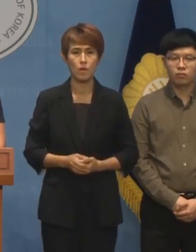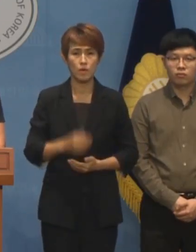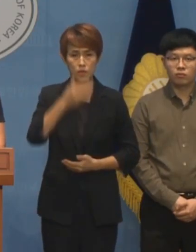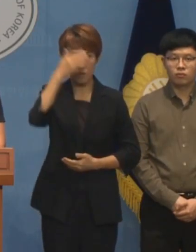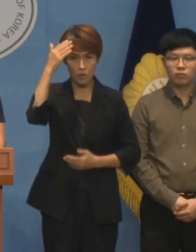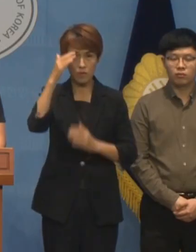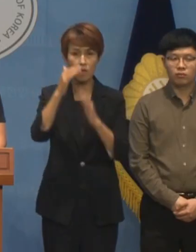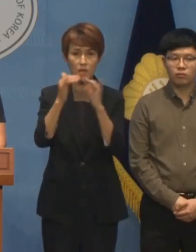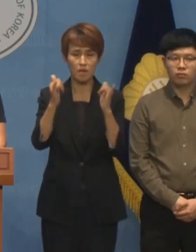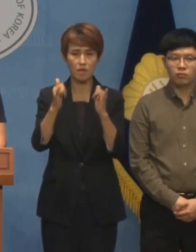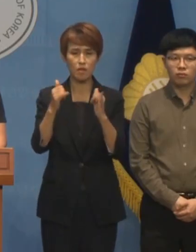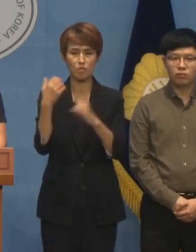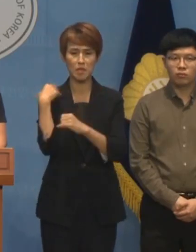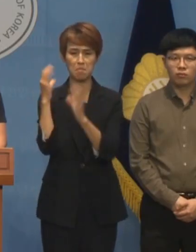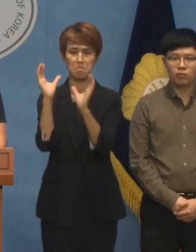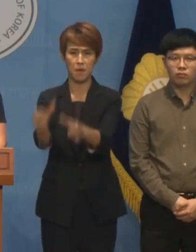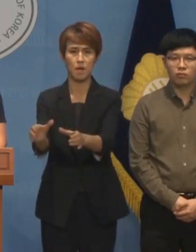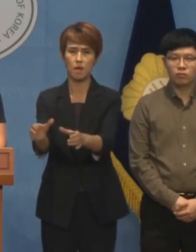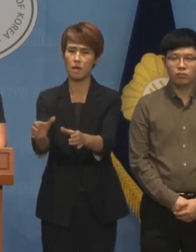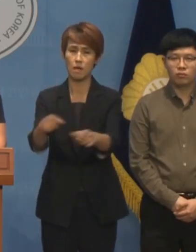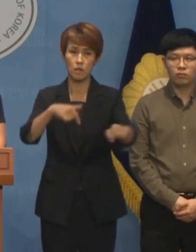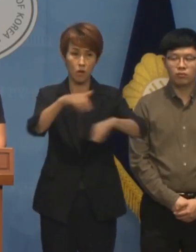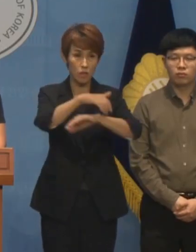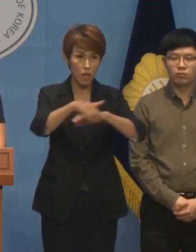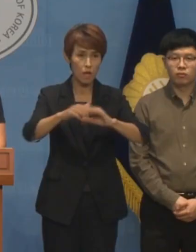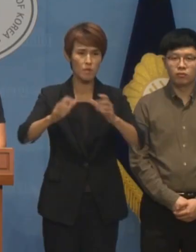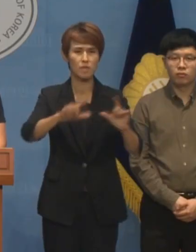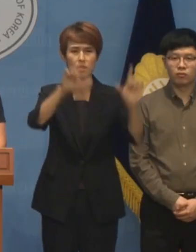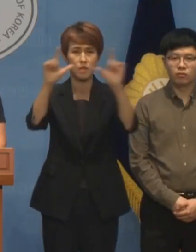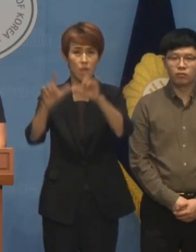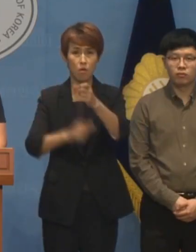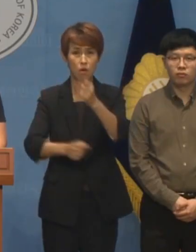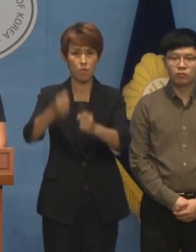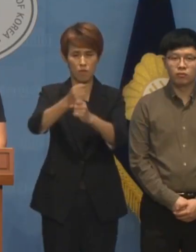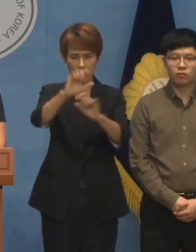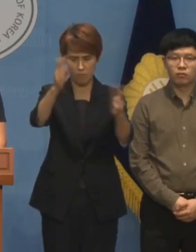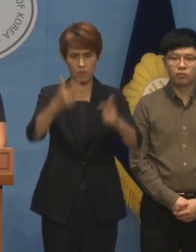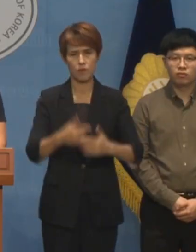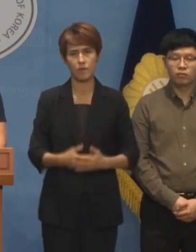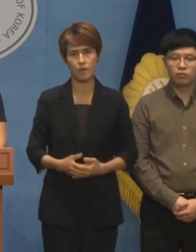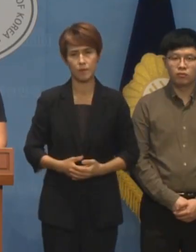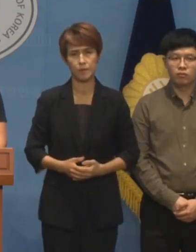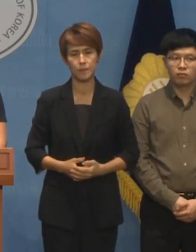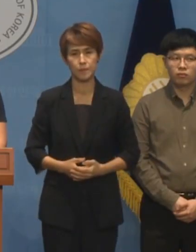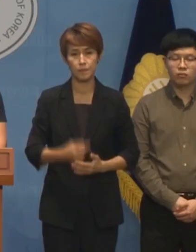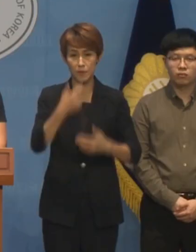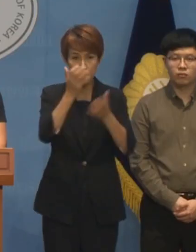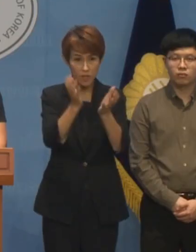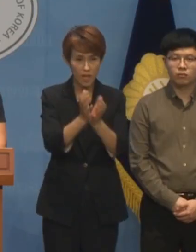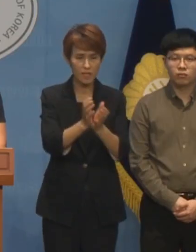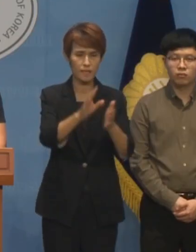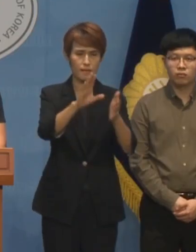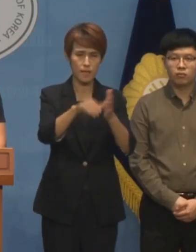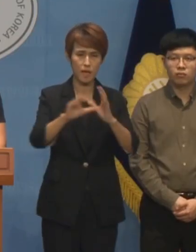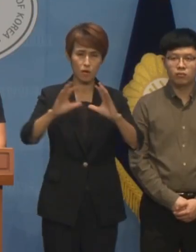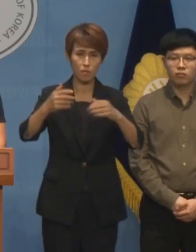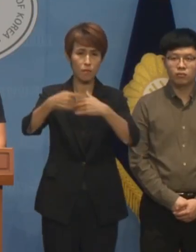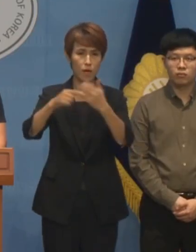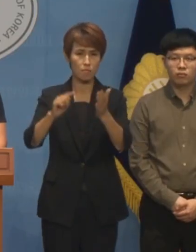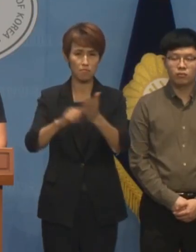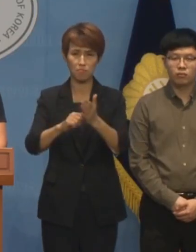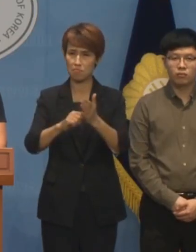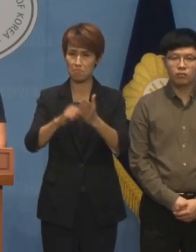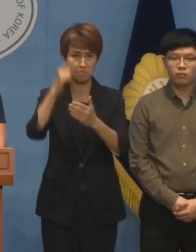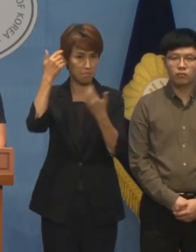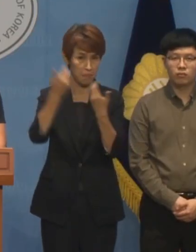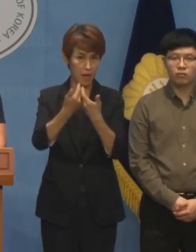부감을 전가하는 정책은 결코 민생 회복의 해답이 될 수 없습니다. 민주당이 시대와 민심을 거슬러 이를